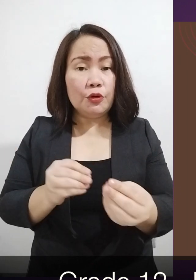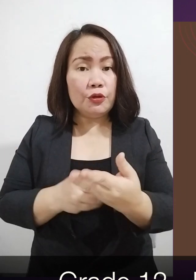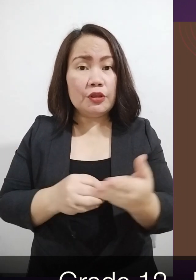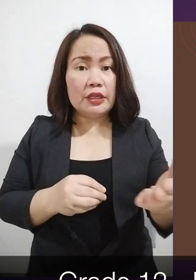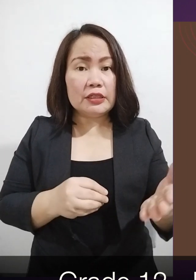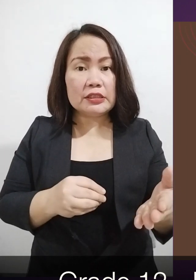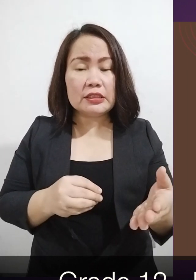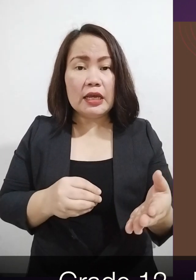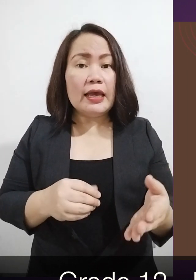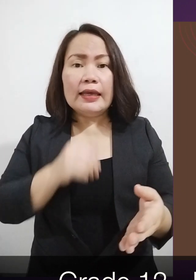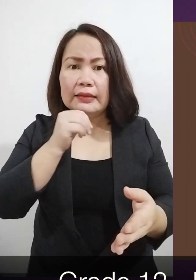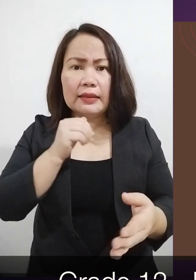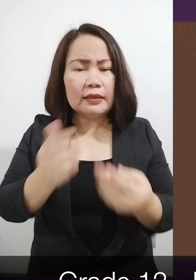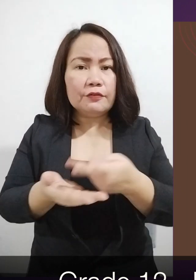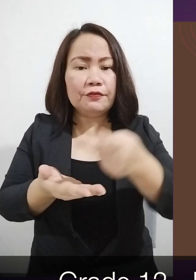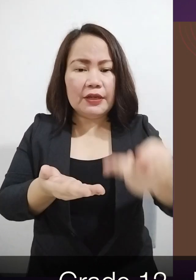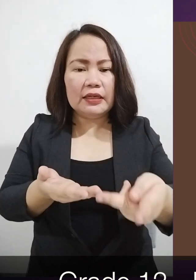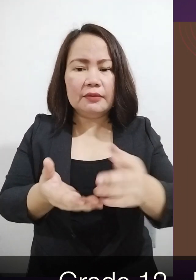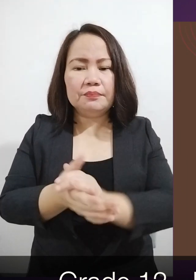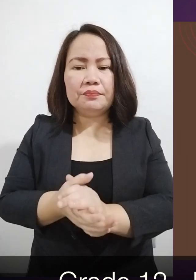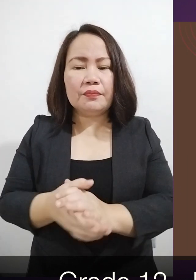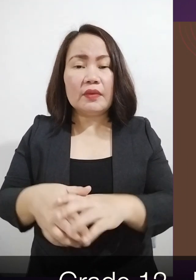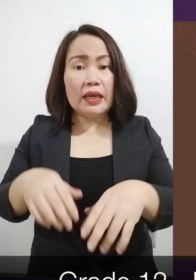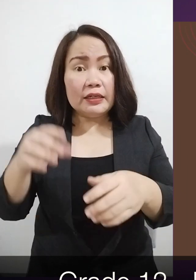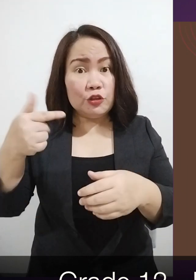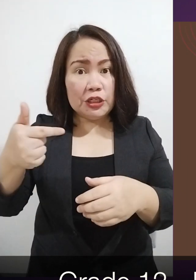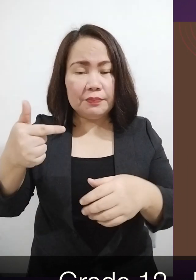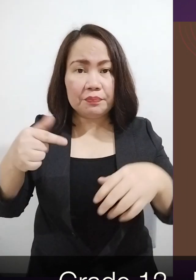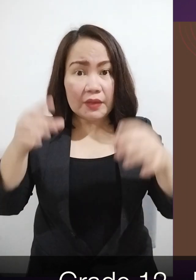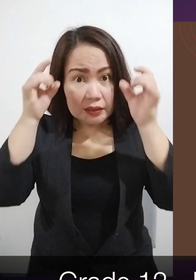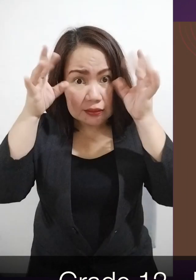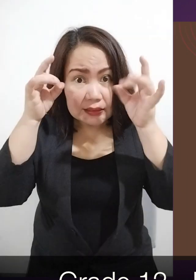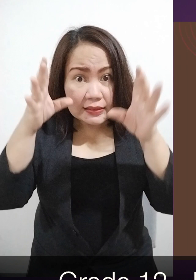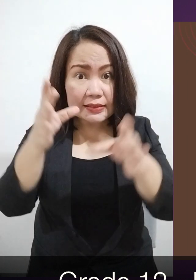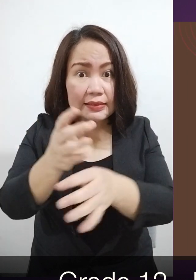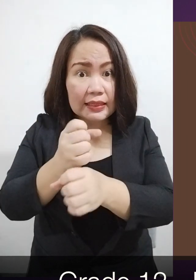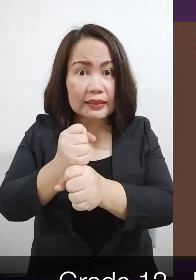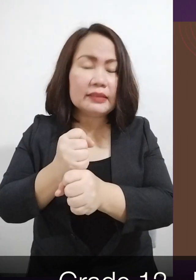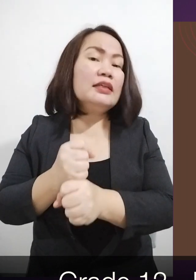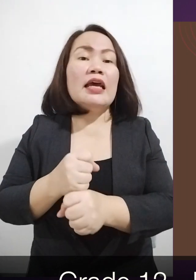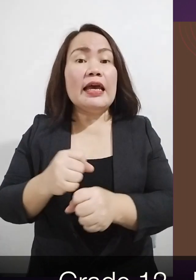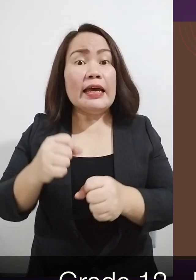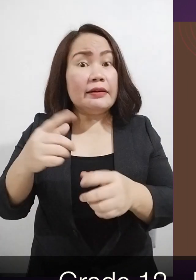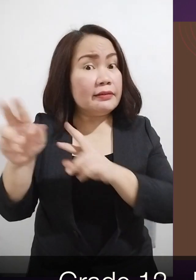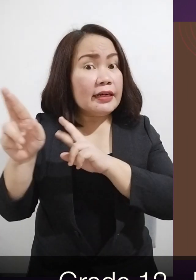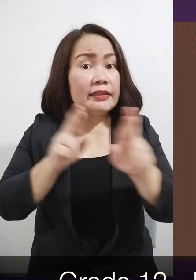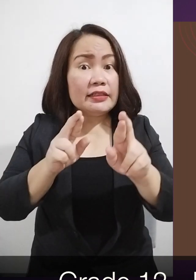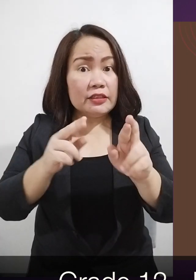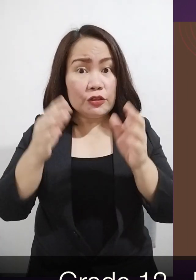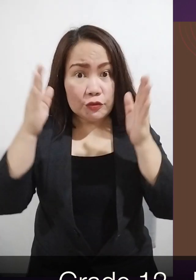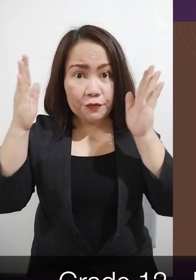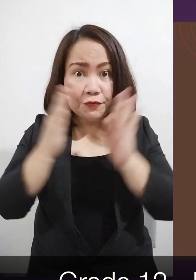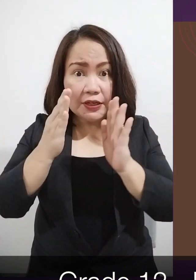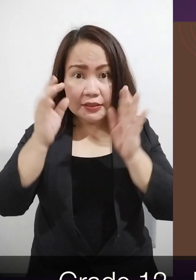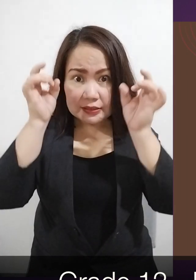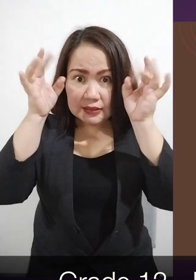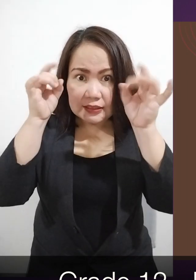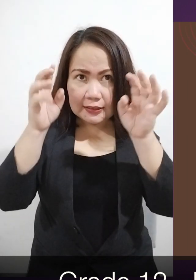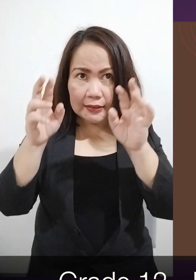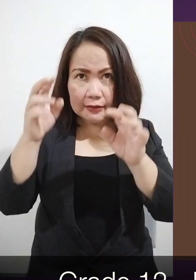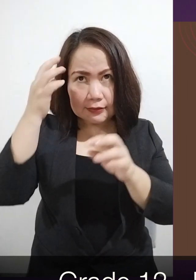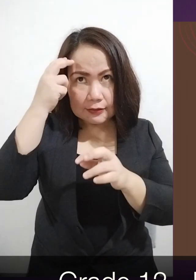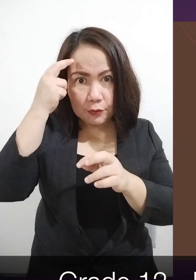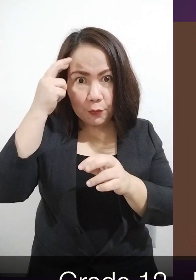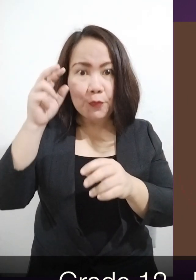mabibigo subaybayan ito. G. Risk taker, na nangangahulugang handa siyang sumugal ngunit kakalkulahin niya ito sa